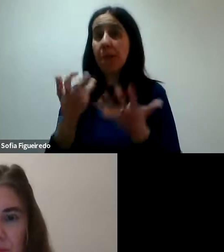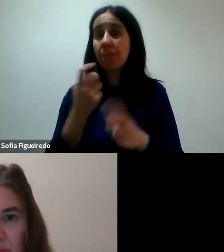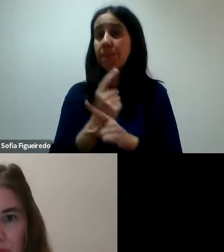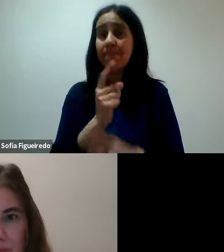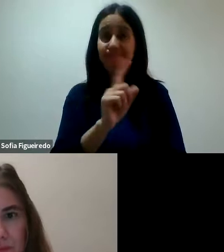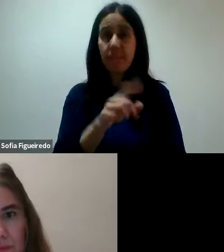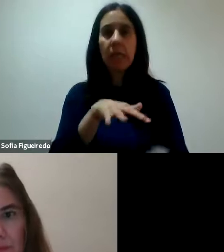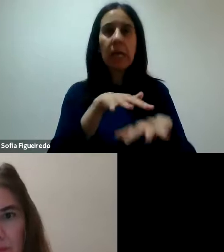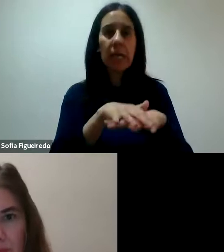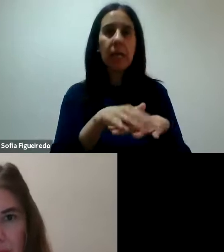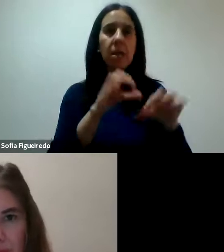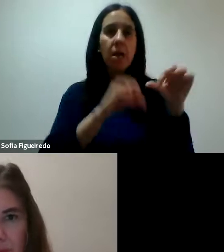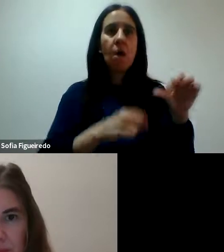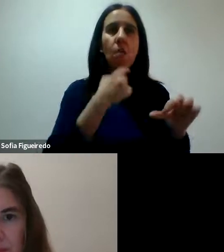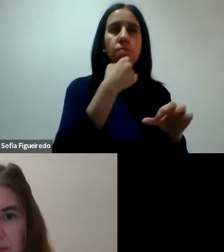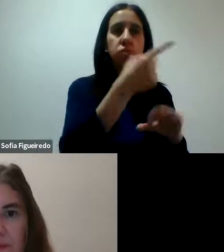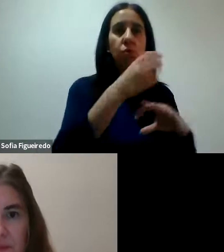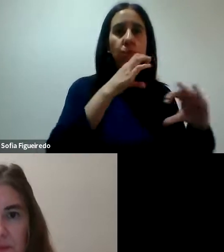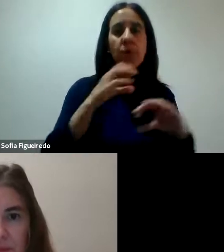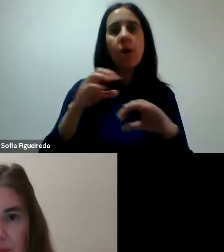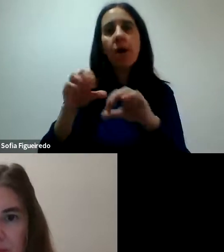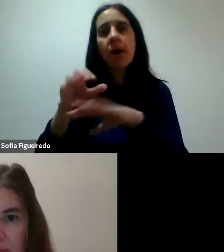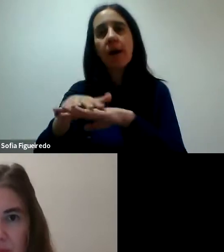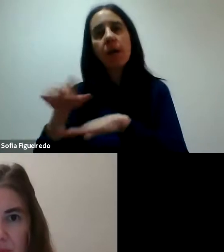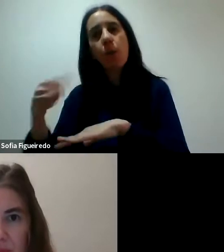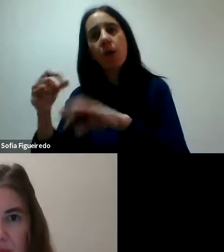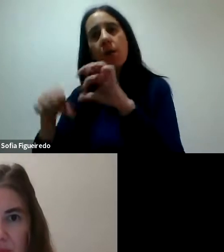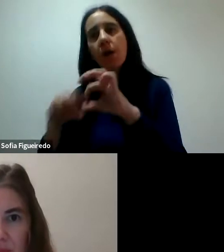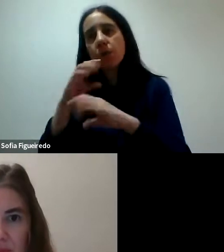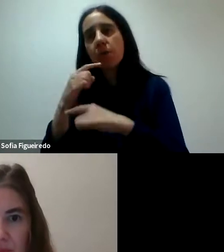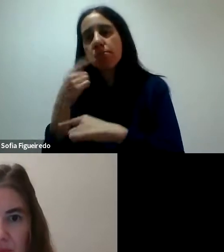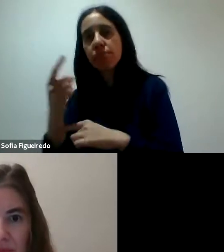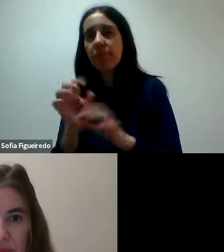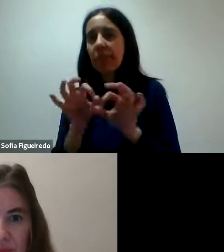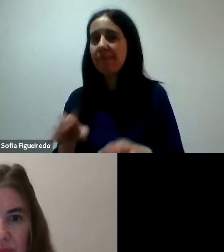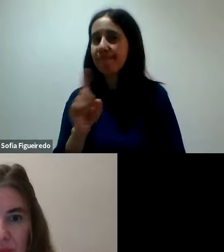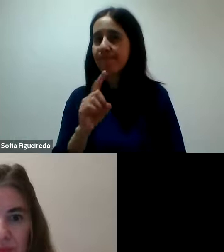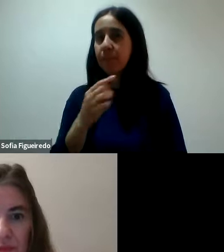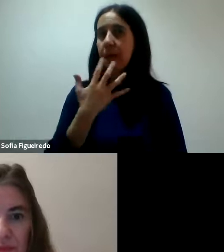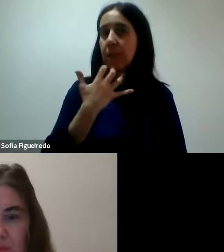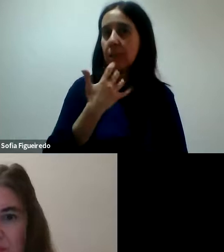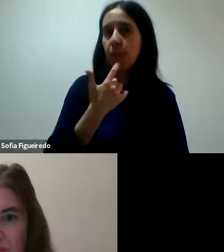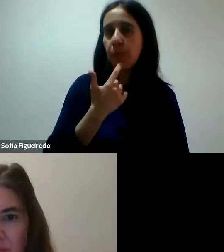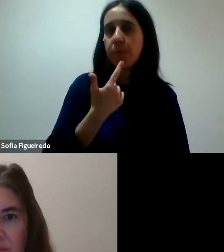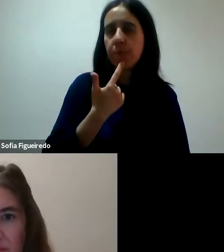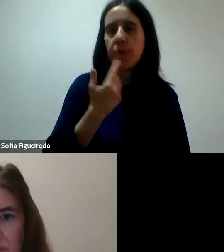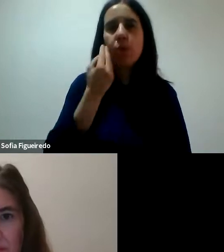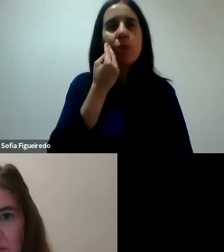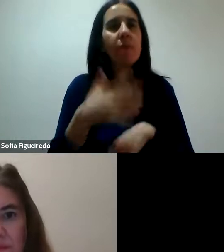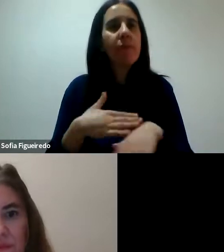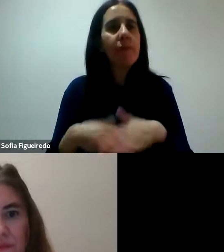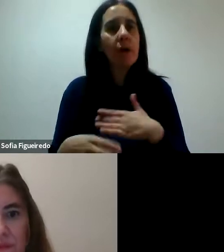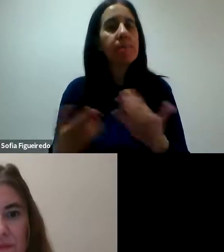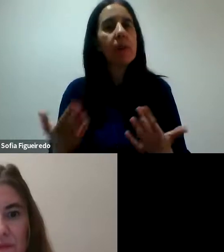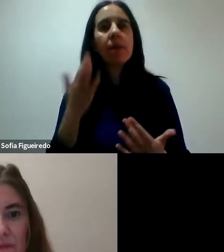para uma rede não é a mesma que comunicamos para outra rede. Portanto, temos de ter muito cuidado em perceber isso. E como é que isso se faz? Vendo o nível de